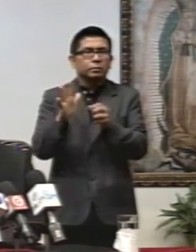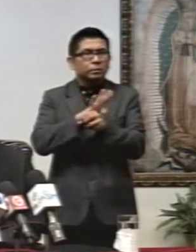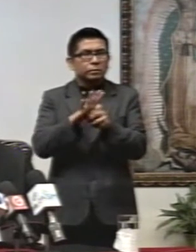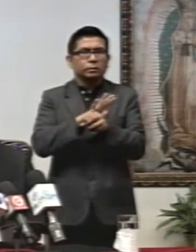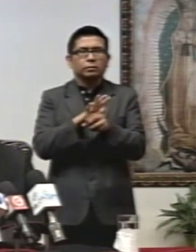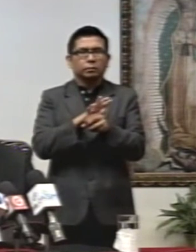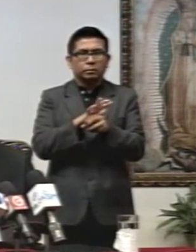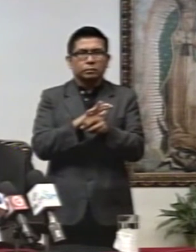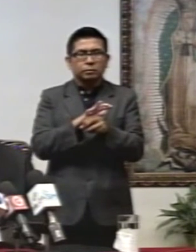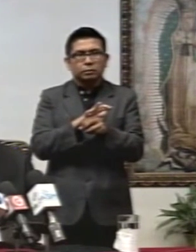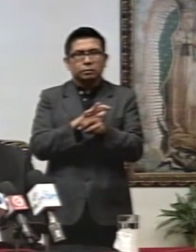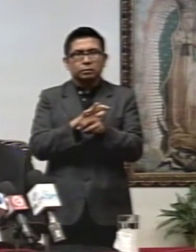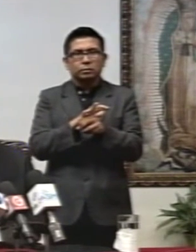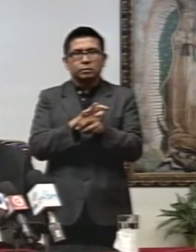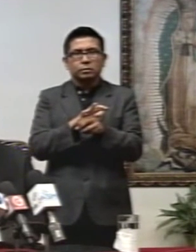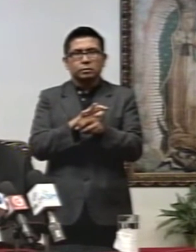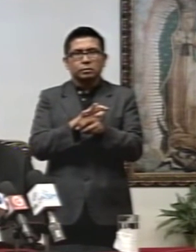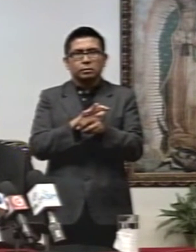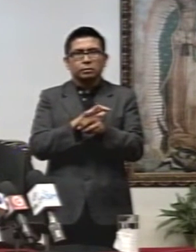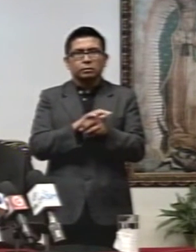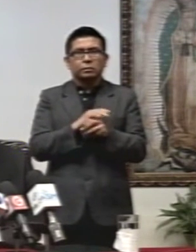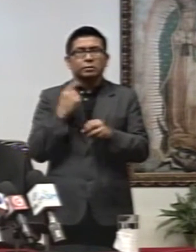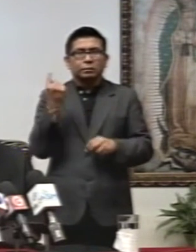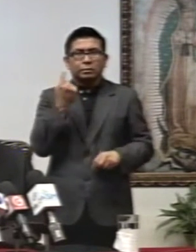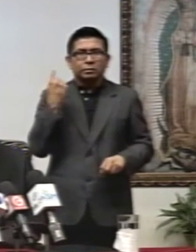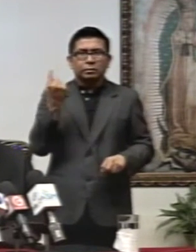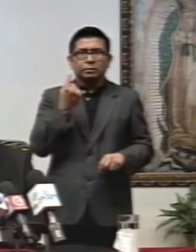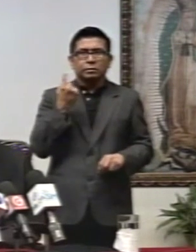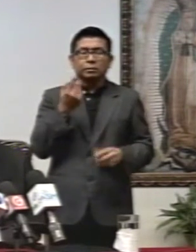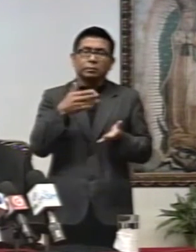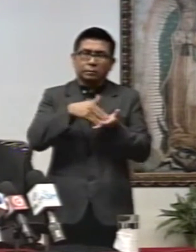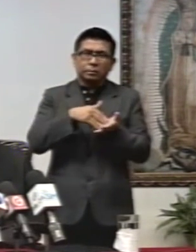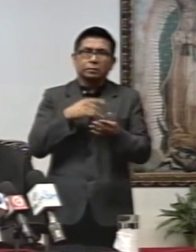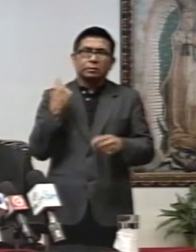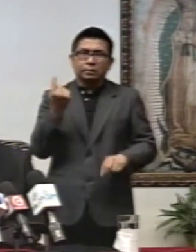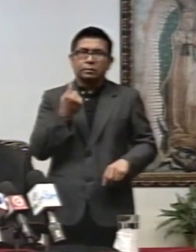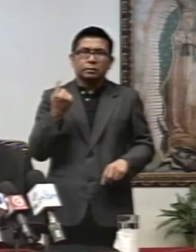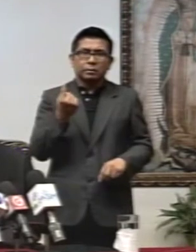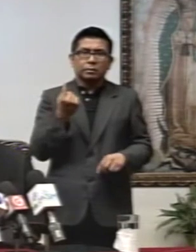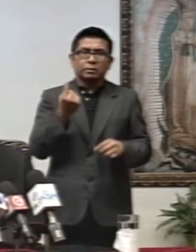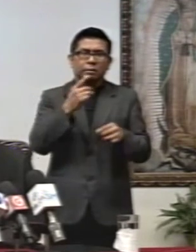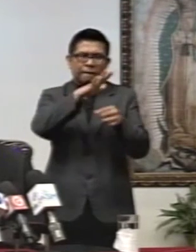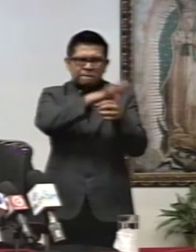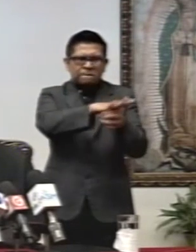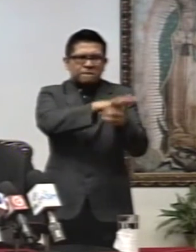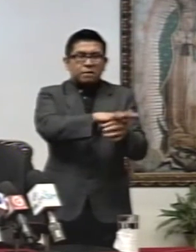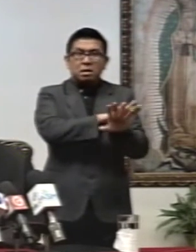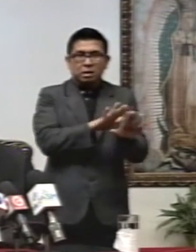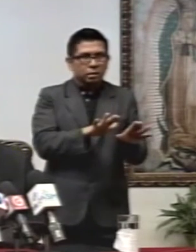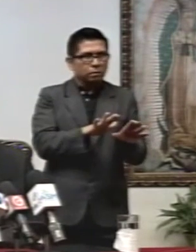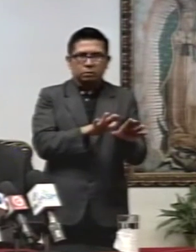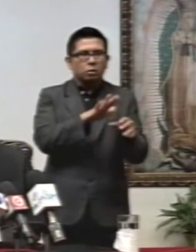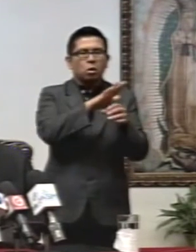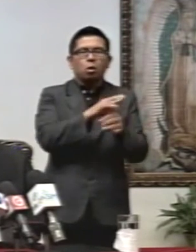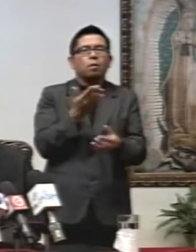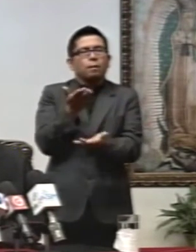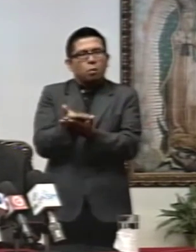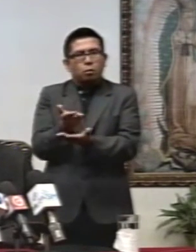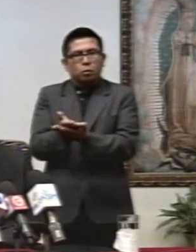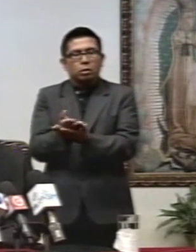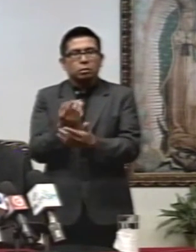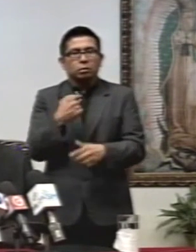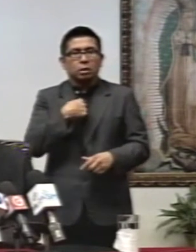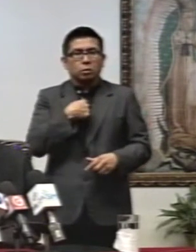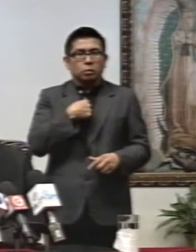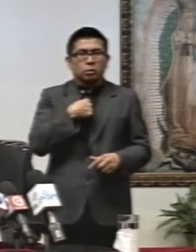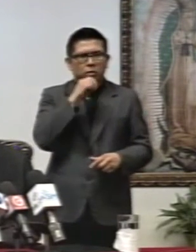integral. No basta, repito, con reprimir el crimen, cosa que no digo yo